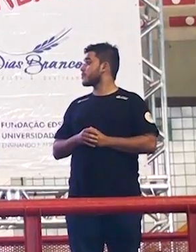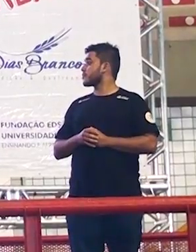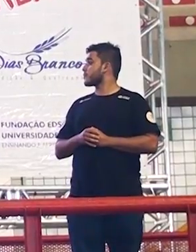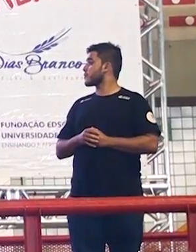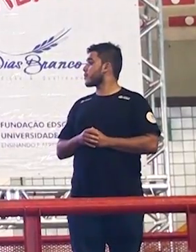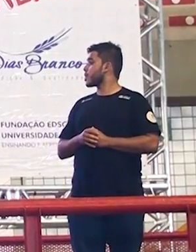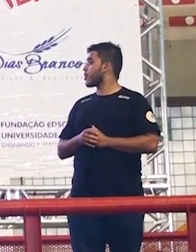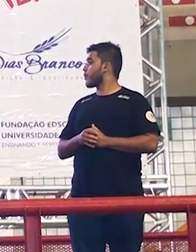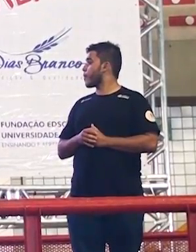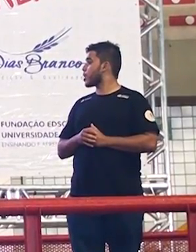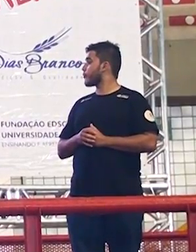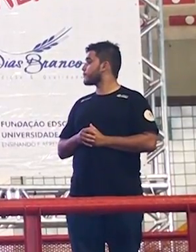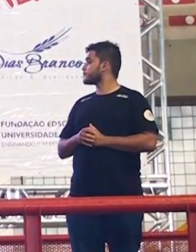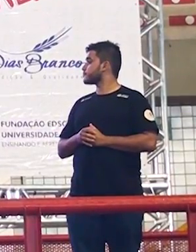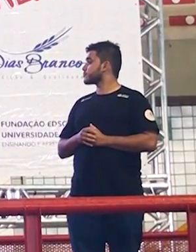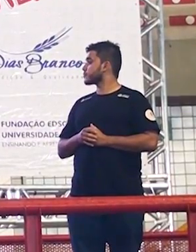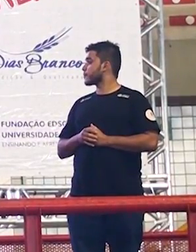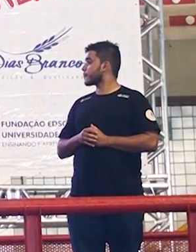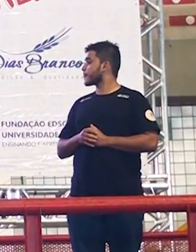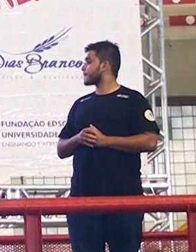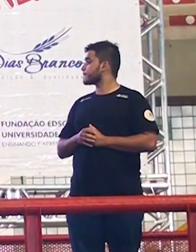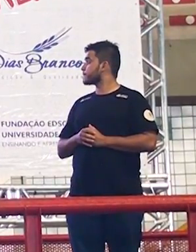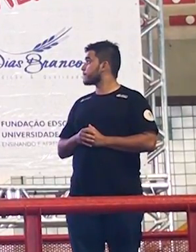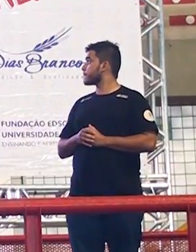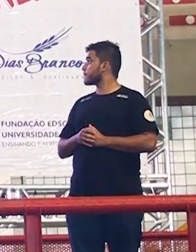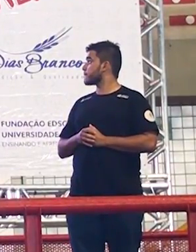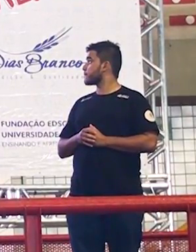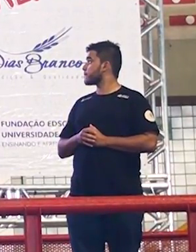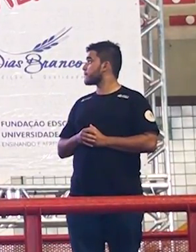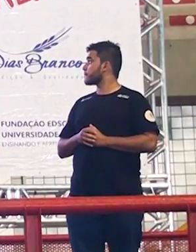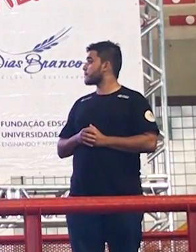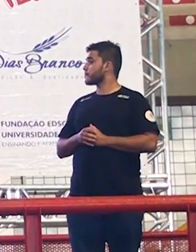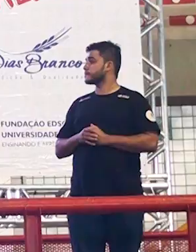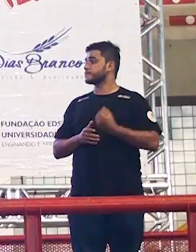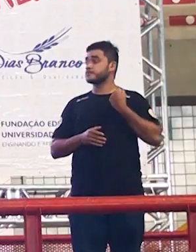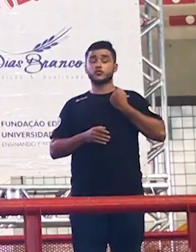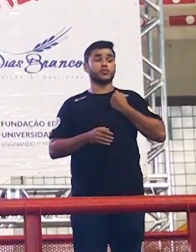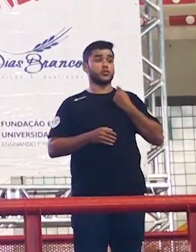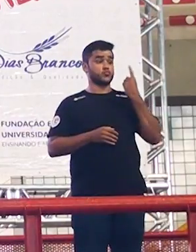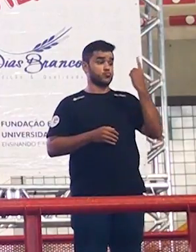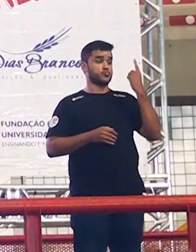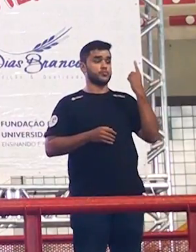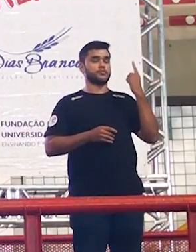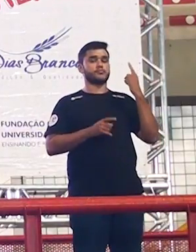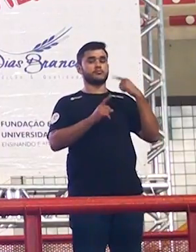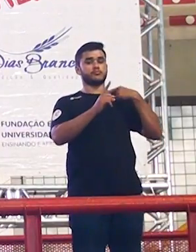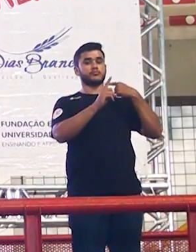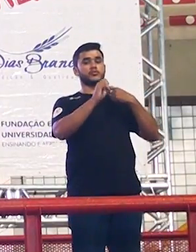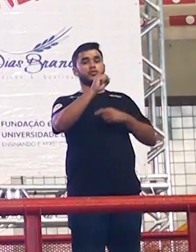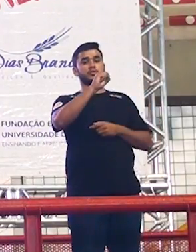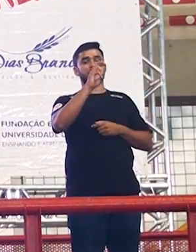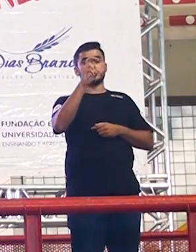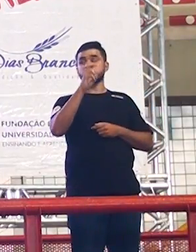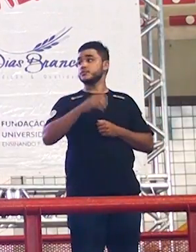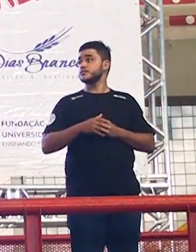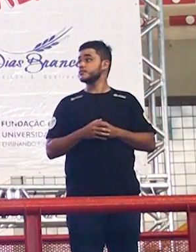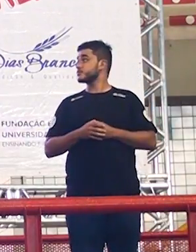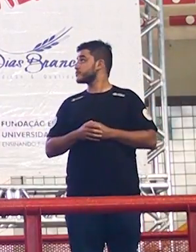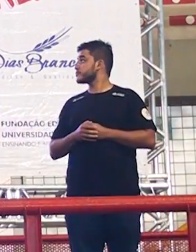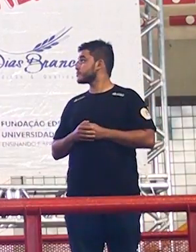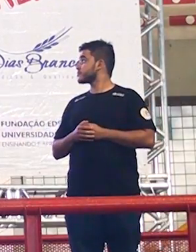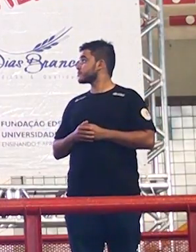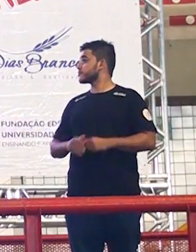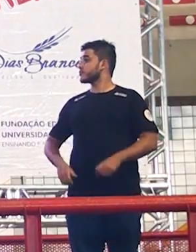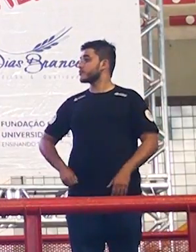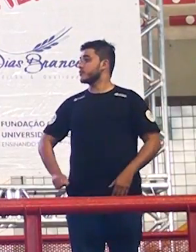o elemento vai aumentar o número uma unidade, vai ser 85, e a massa vai ser 210. Eu acho até que nem